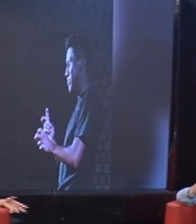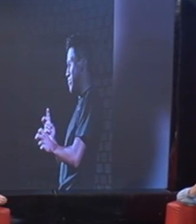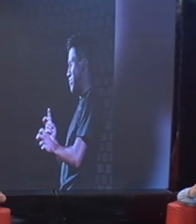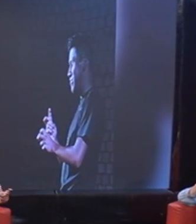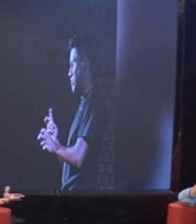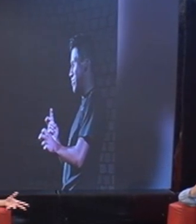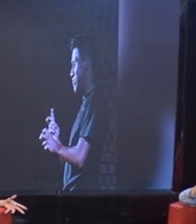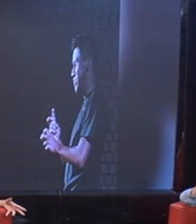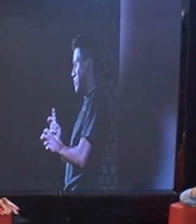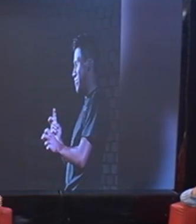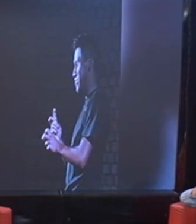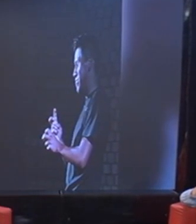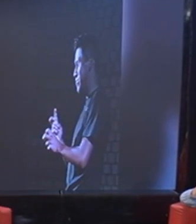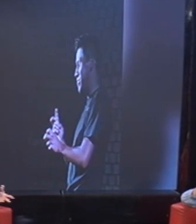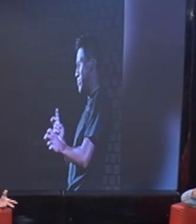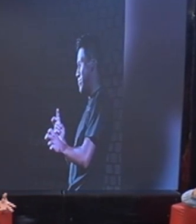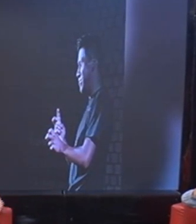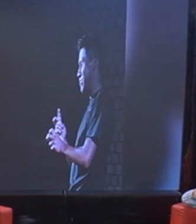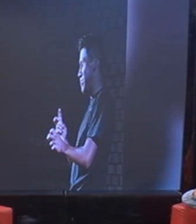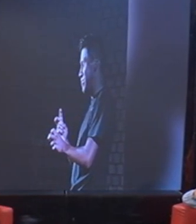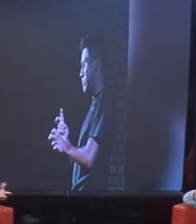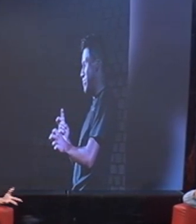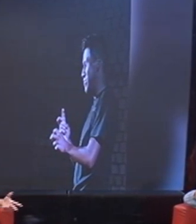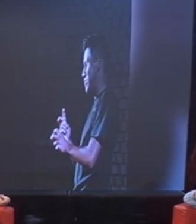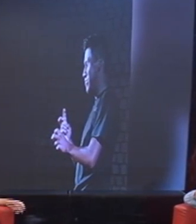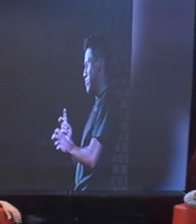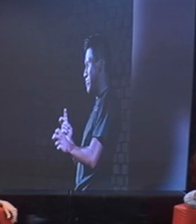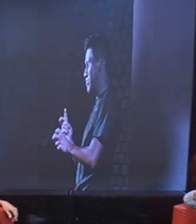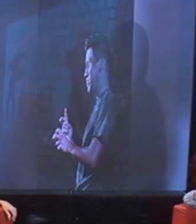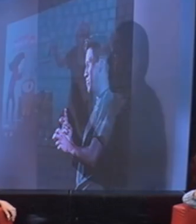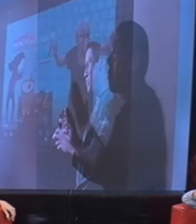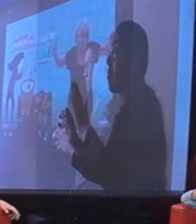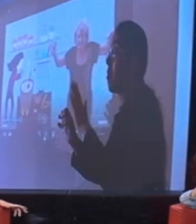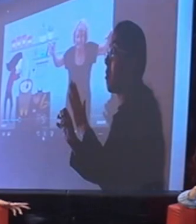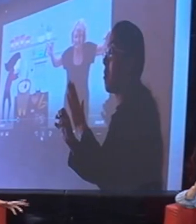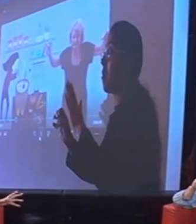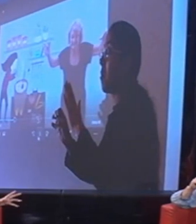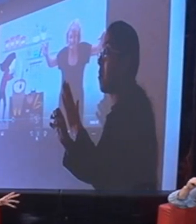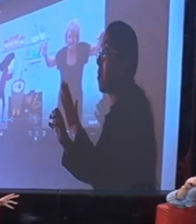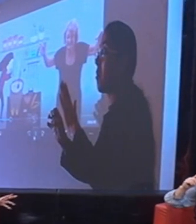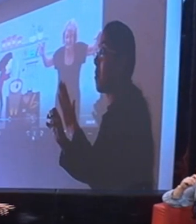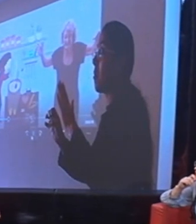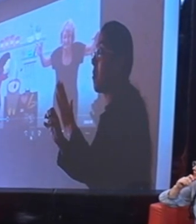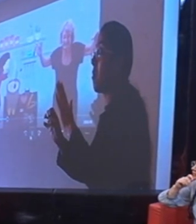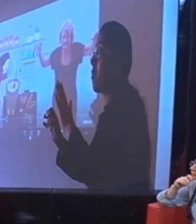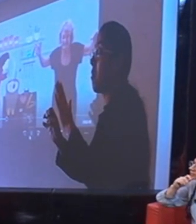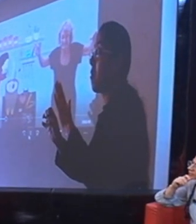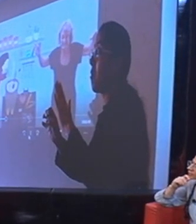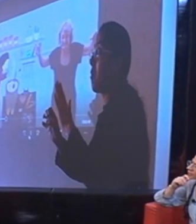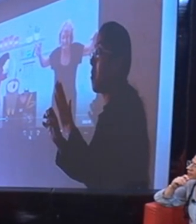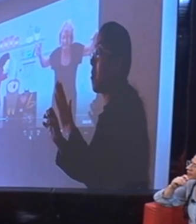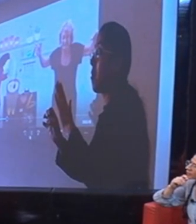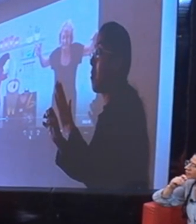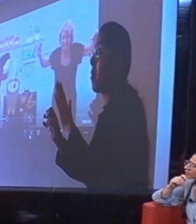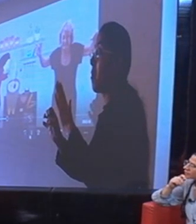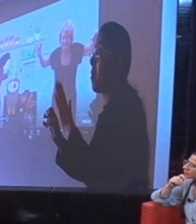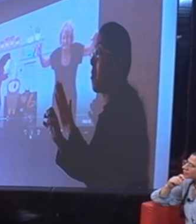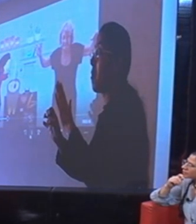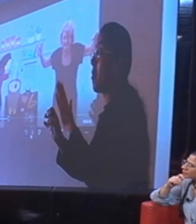grandes figuras, obras de teatro de grandes también, intérpretes universales, que traducen al lenguaje de señas,